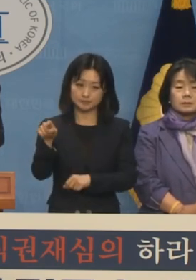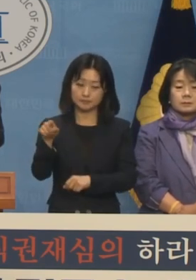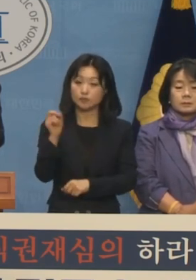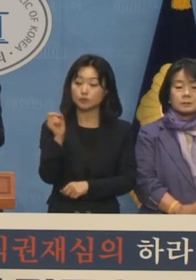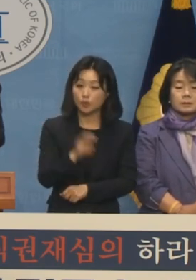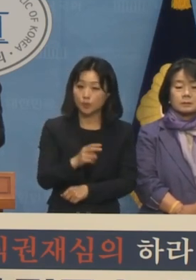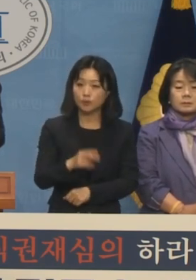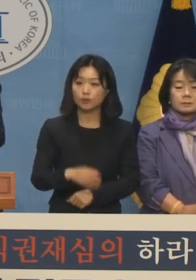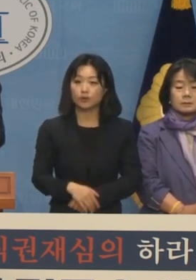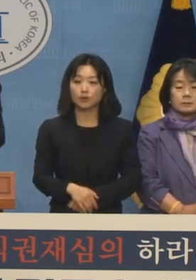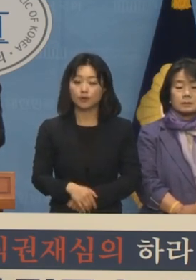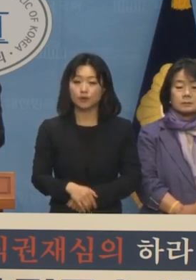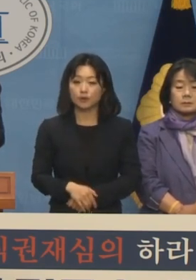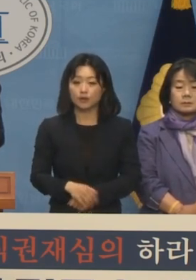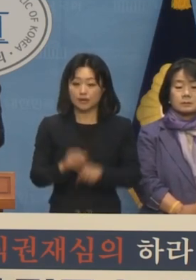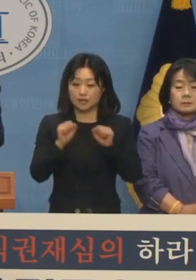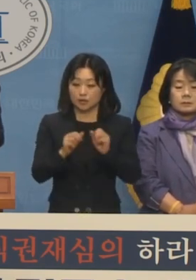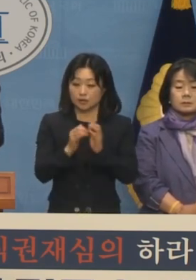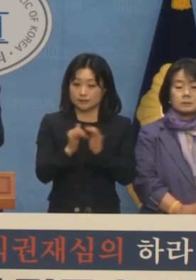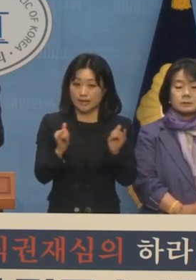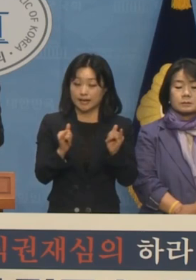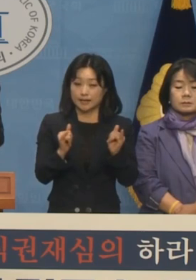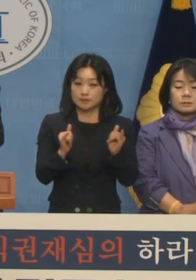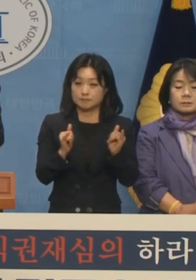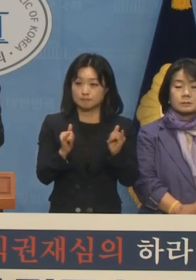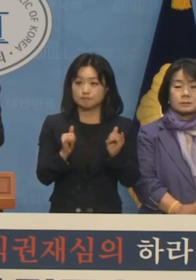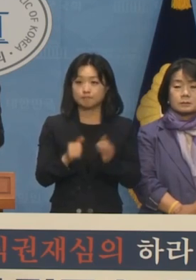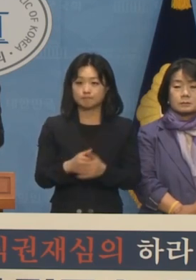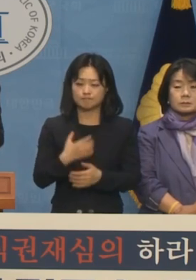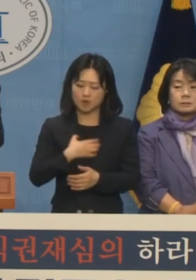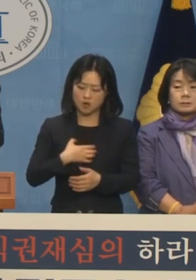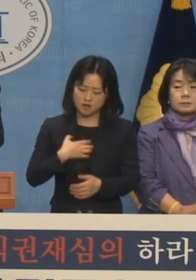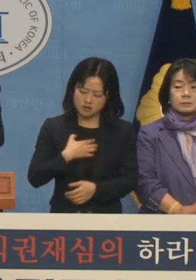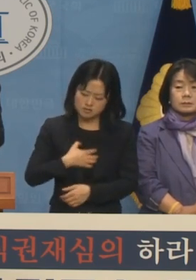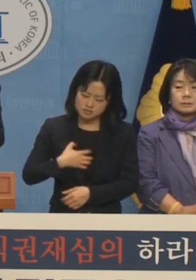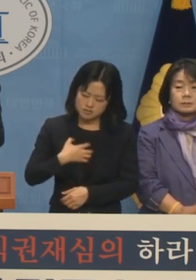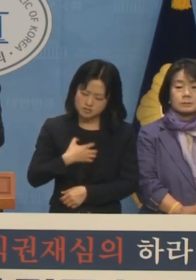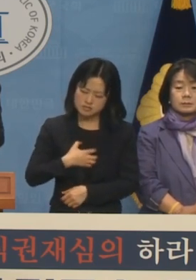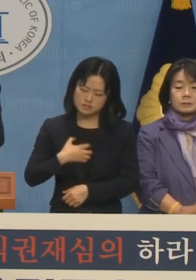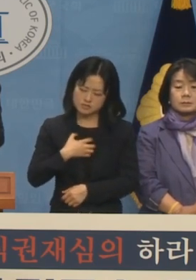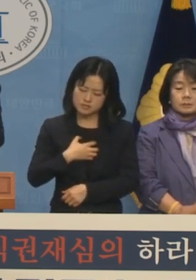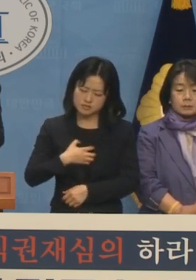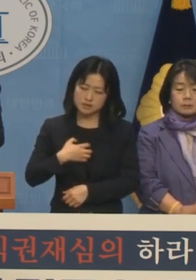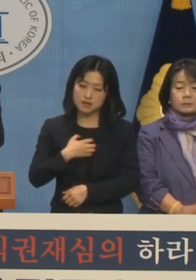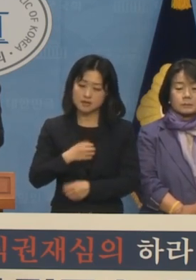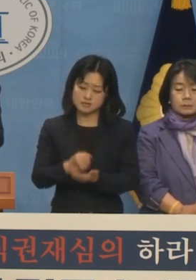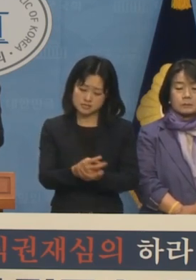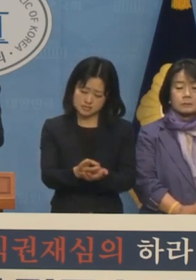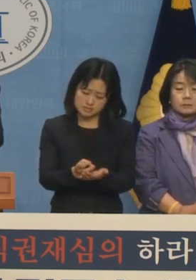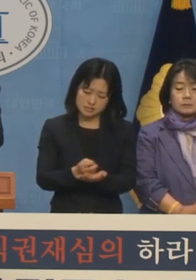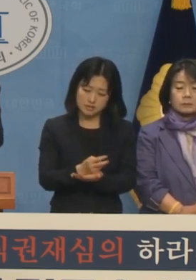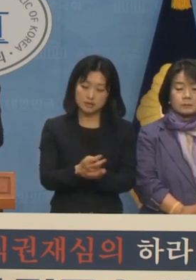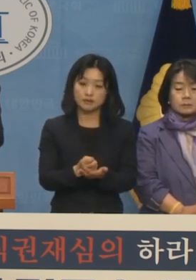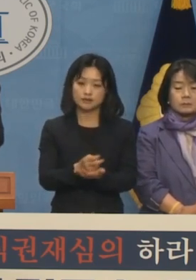이로 인해 생존자분들은 여러 고통 속에 계속 처해 있는